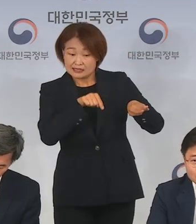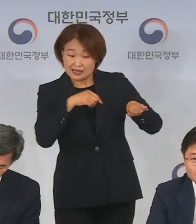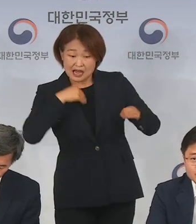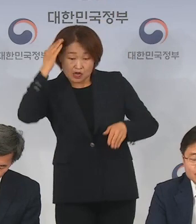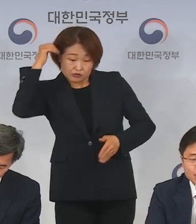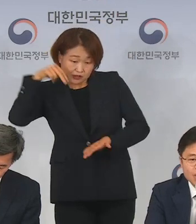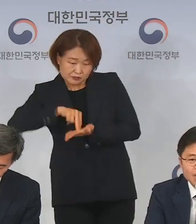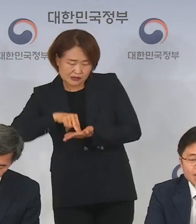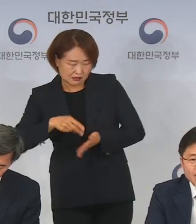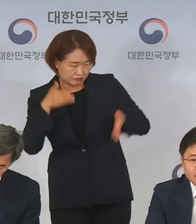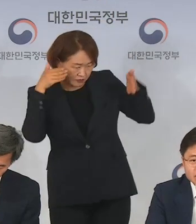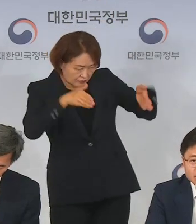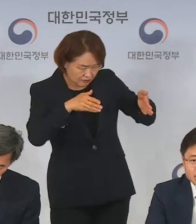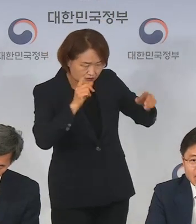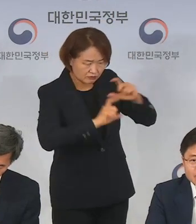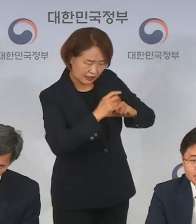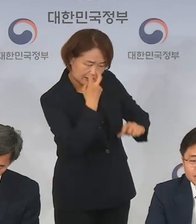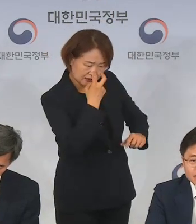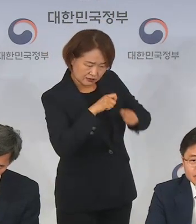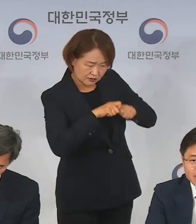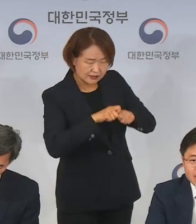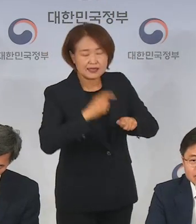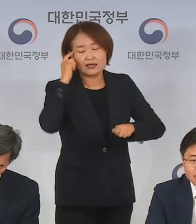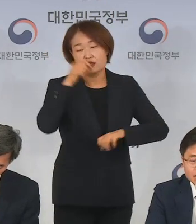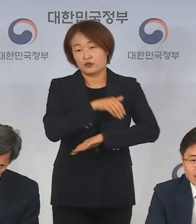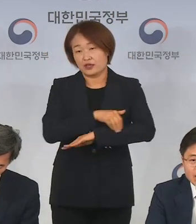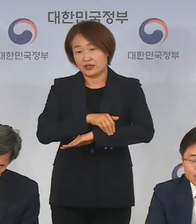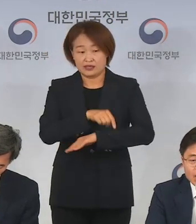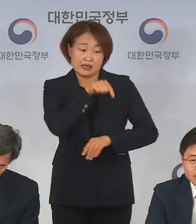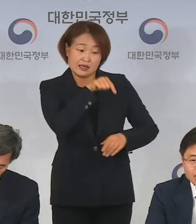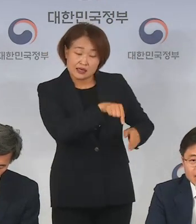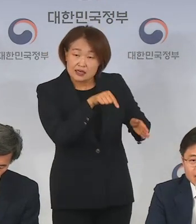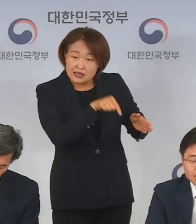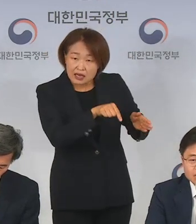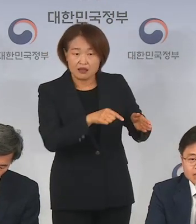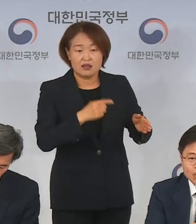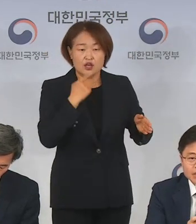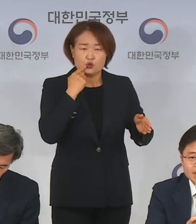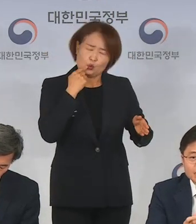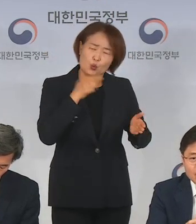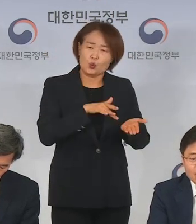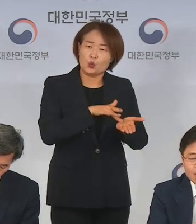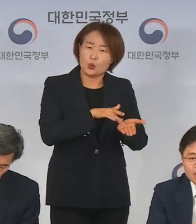하는 설비이고요. 그 알프스에서 제거하는 각